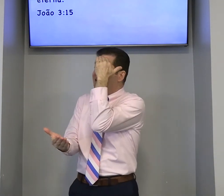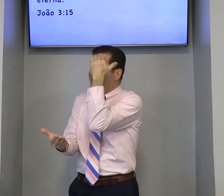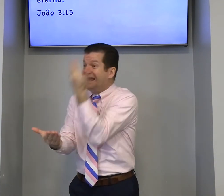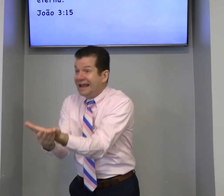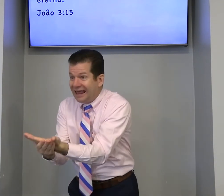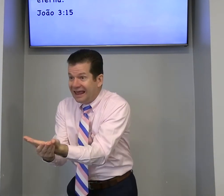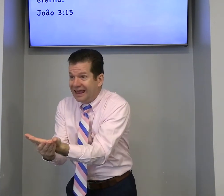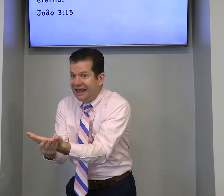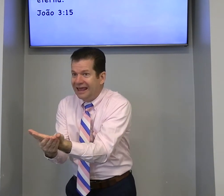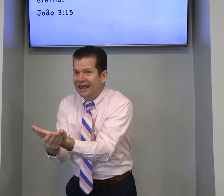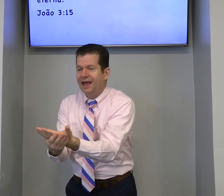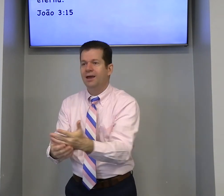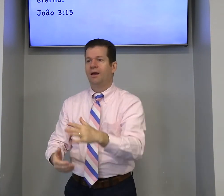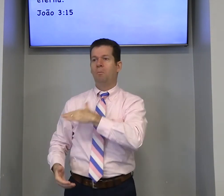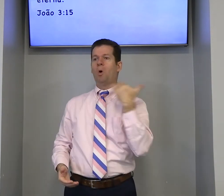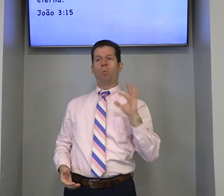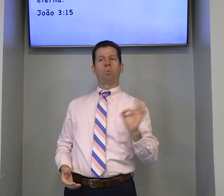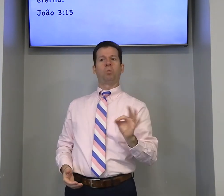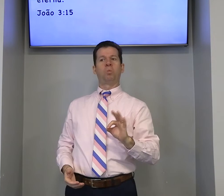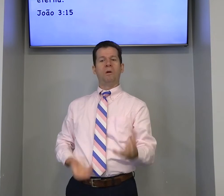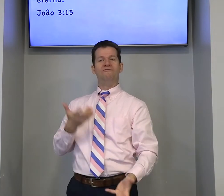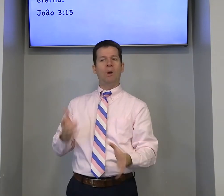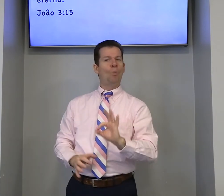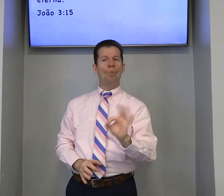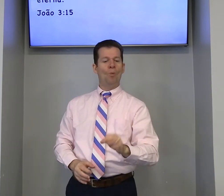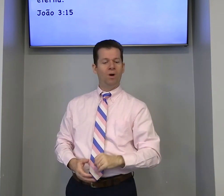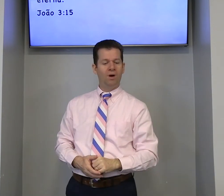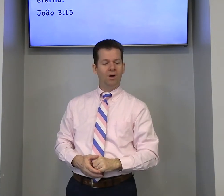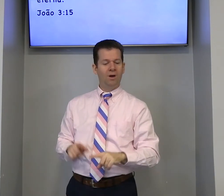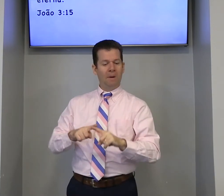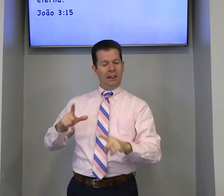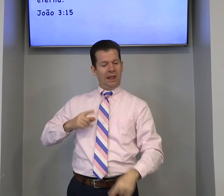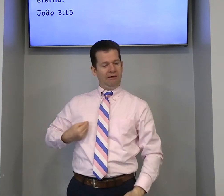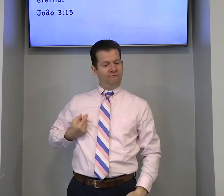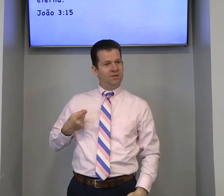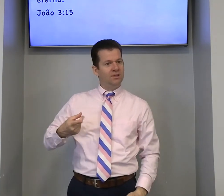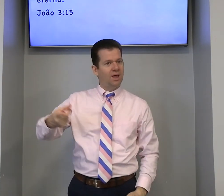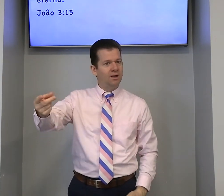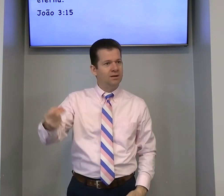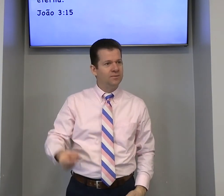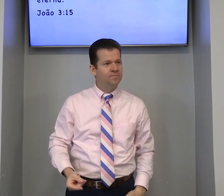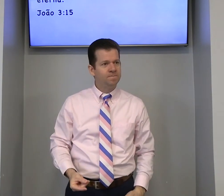Se crer, não pereça, mas tem a vida eterna.